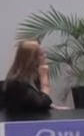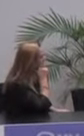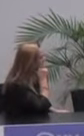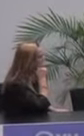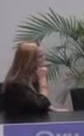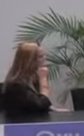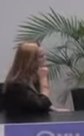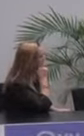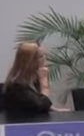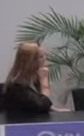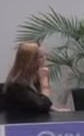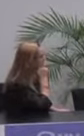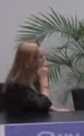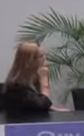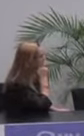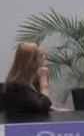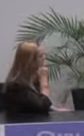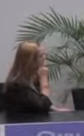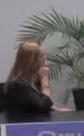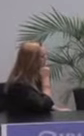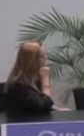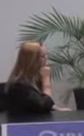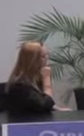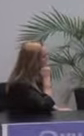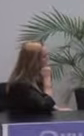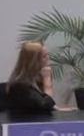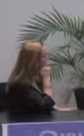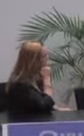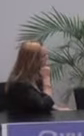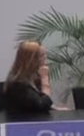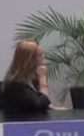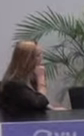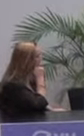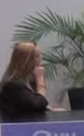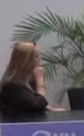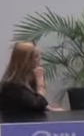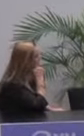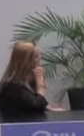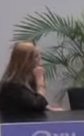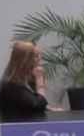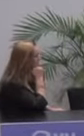pessoas que são comprometidas. Né? Hoje tivemos um dia